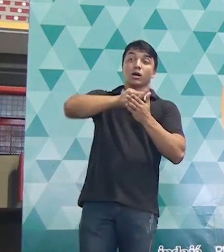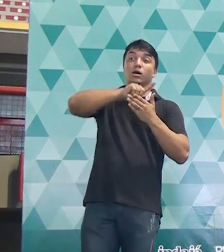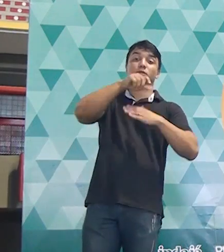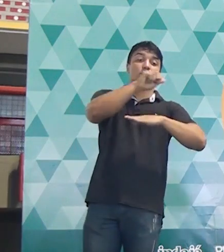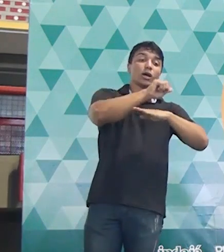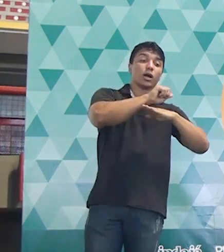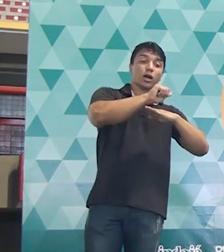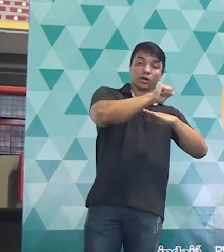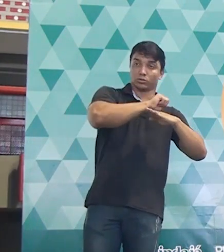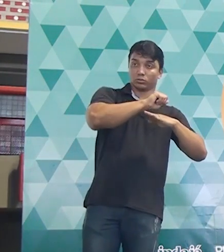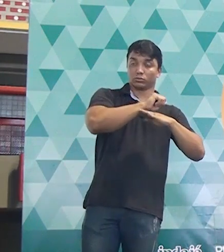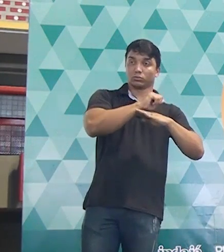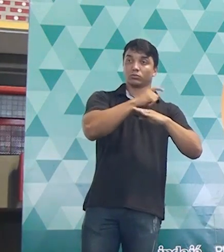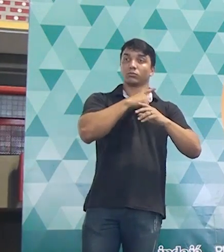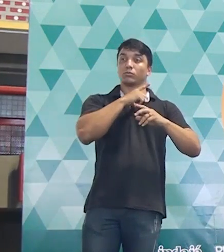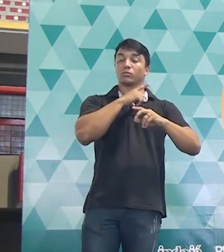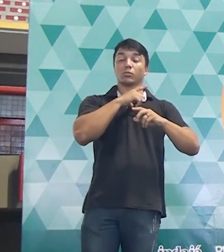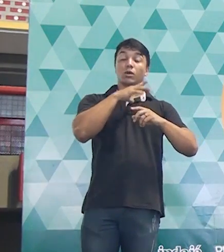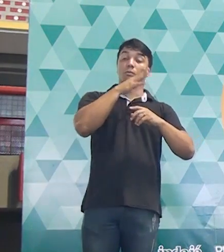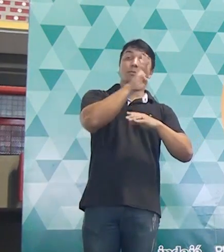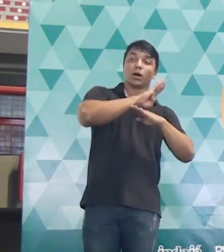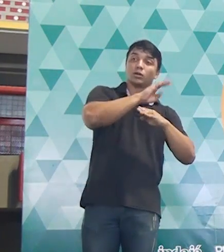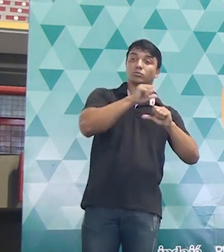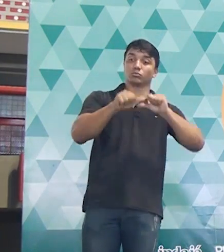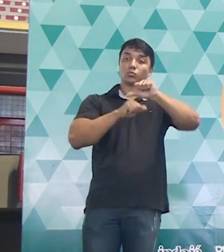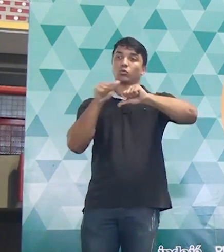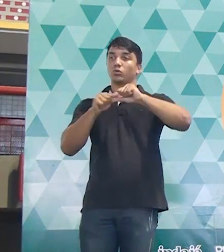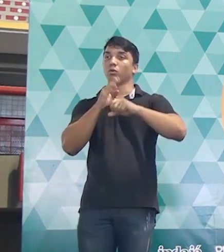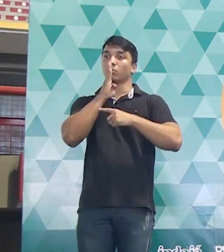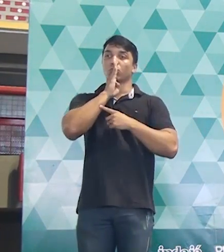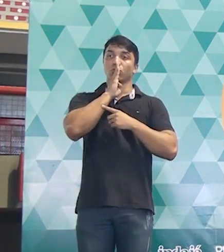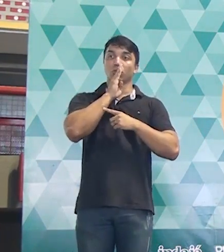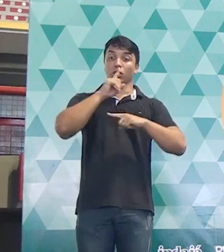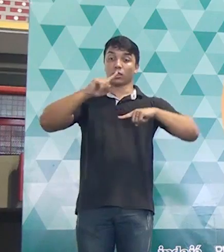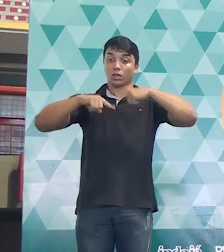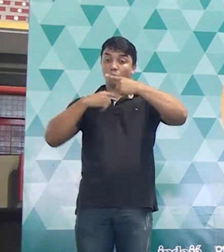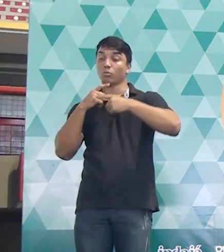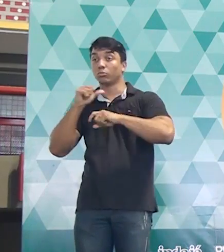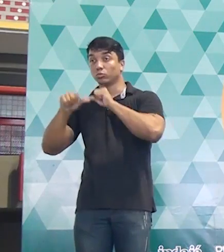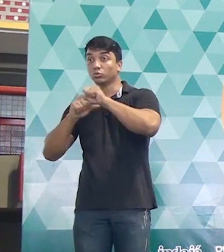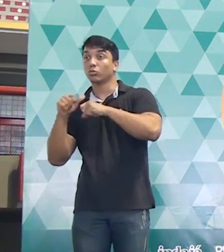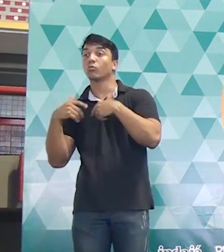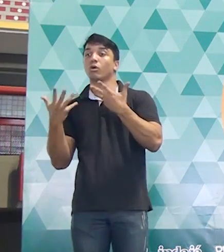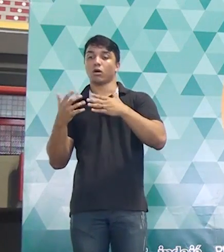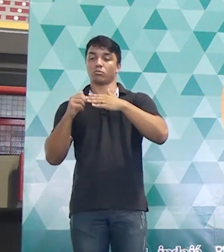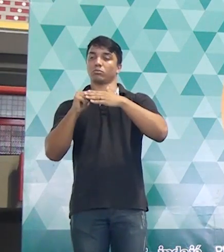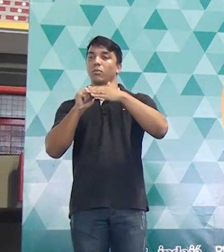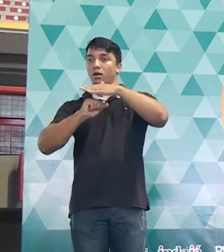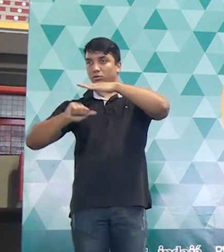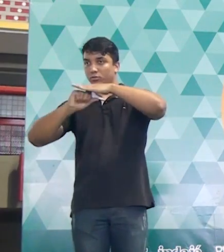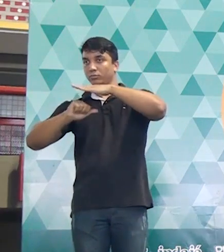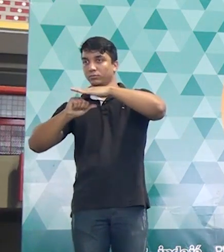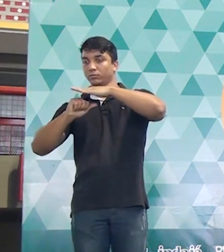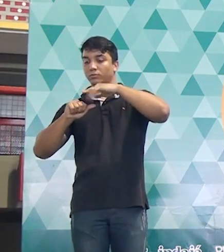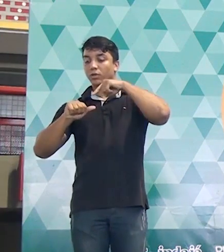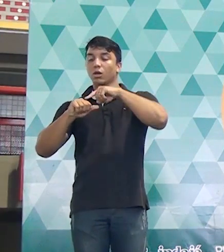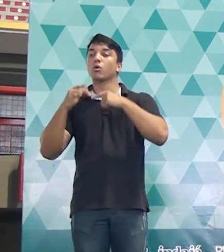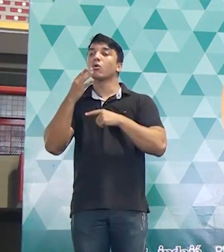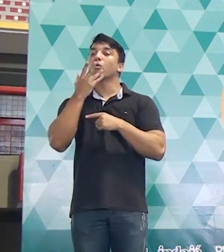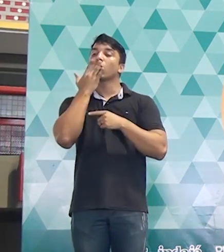neutro, e de neutro ele vai passar para ácido, porque eu vou continuar soprando. Azul de bromotimol em meio ácido, ele